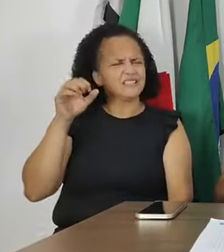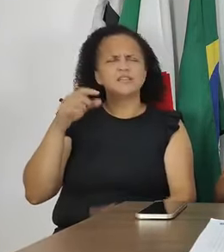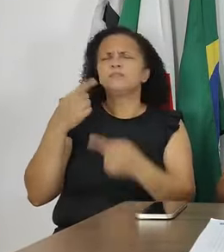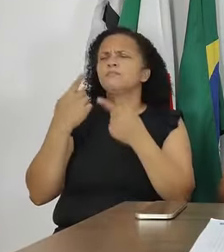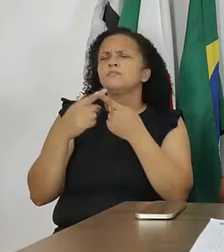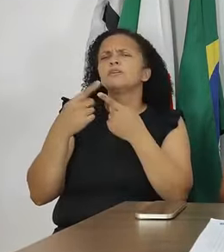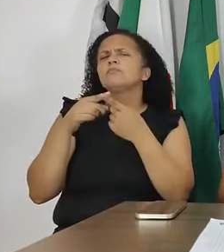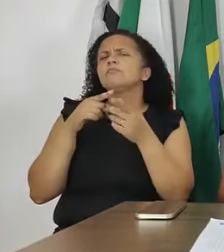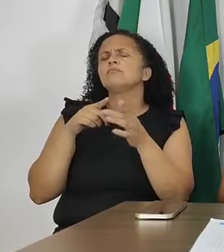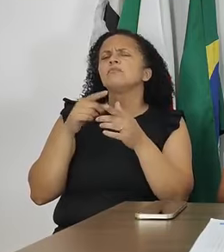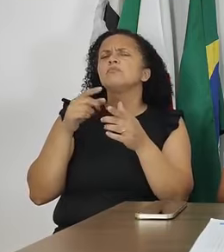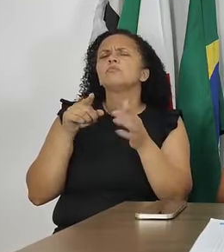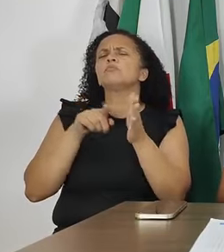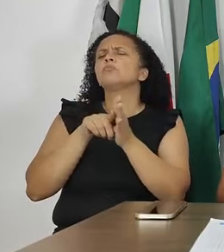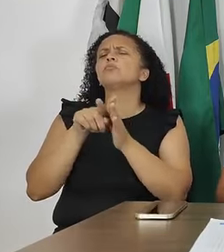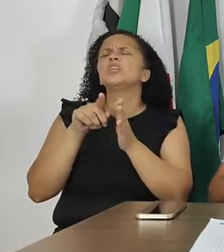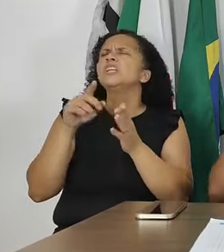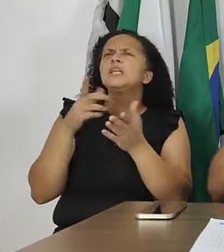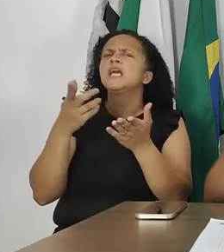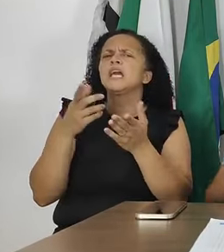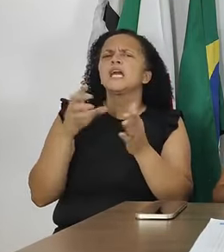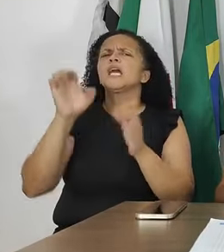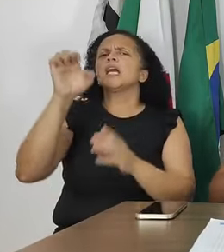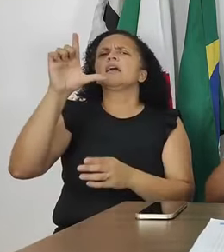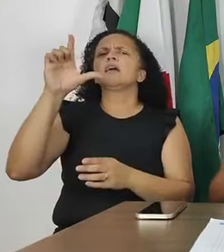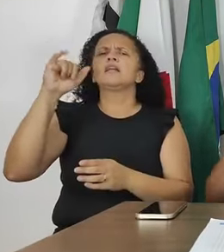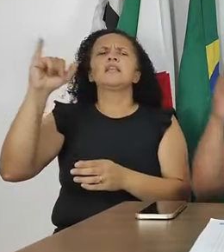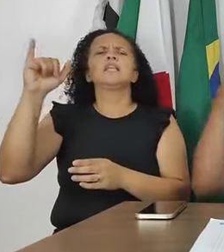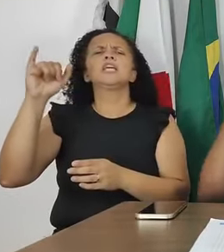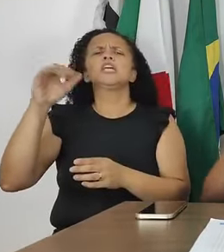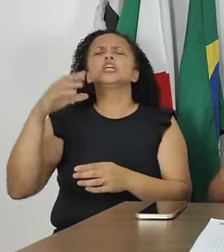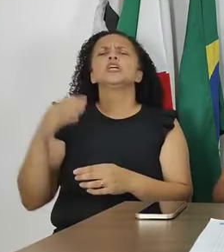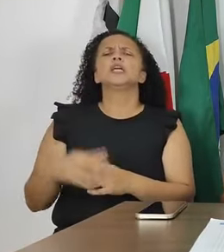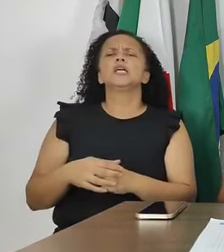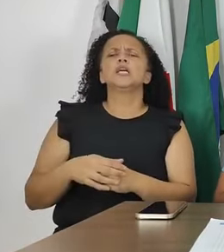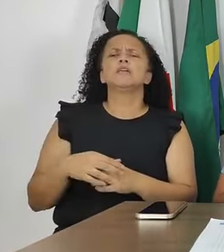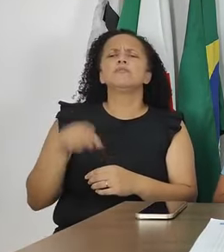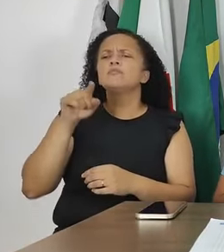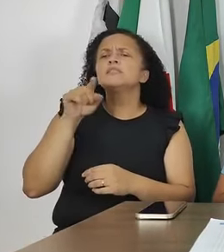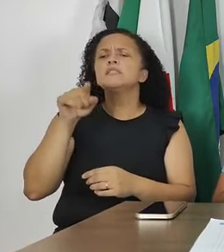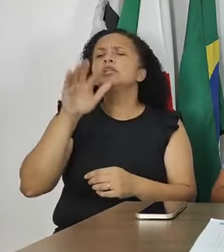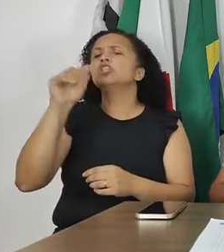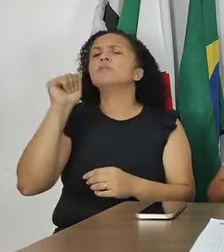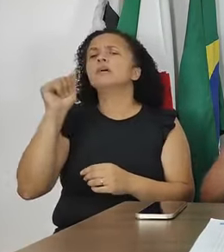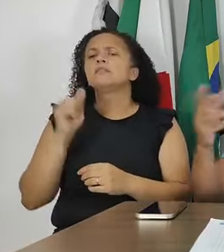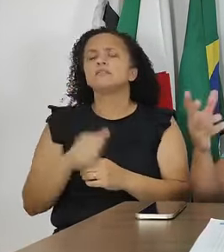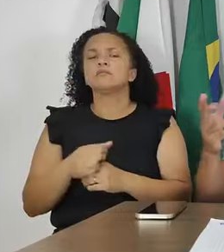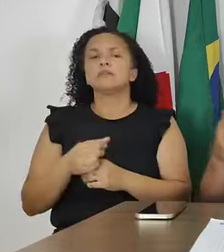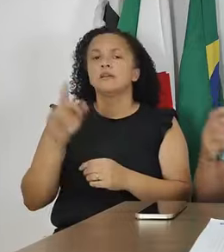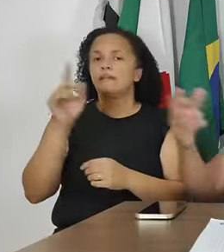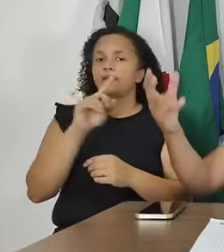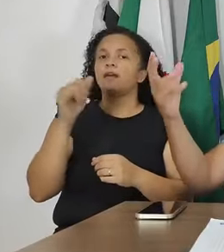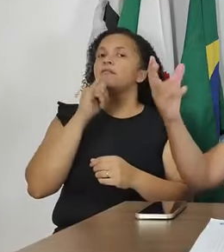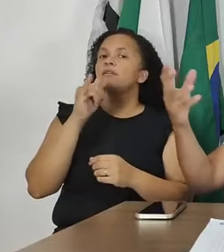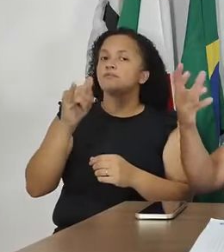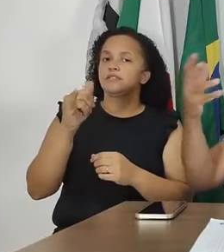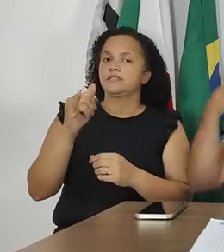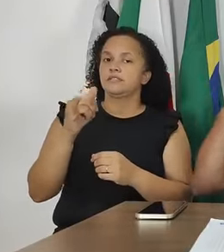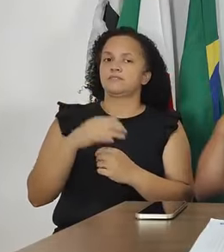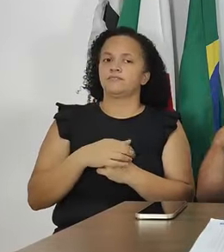vezes. E aí ele na última falou: quando você ouvir a voz de novo, você vai falar assim: ei